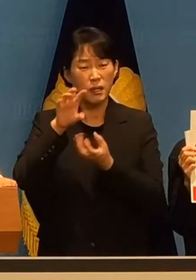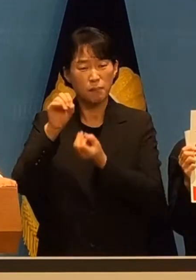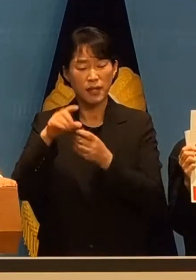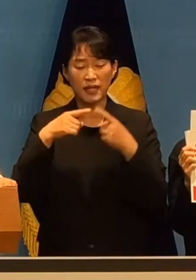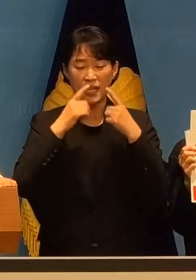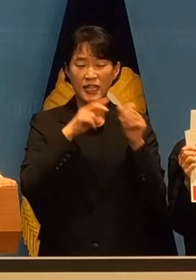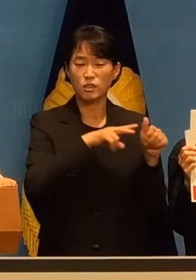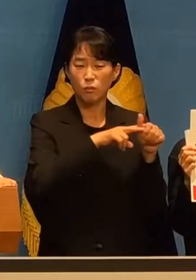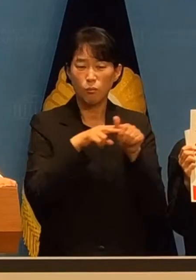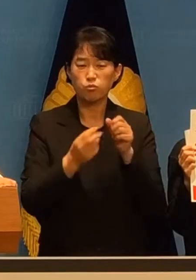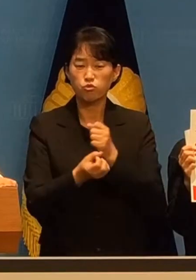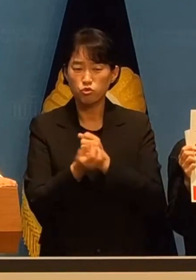개인정보, 유출,